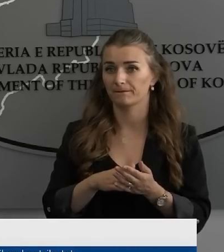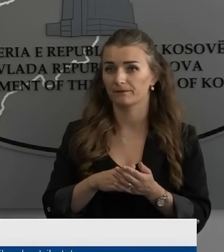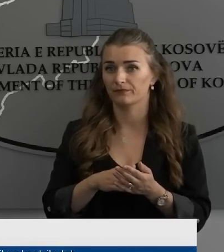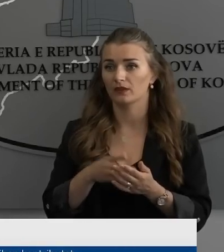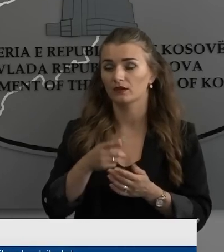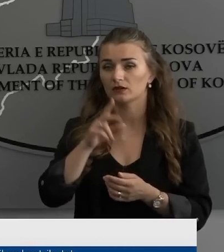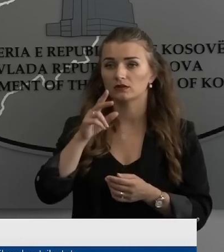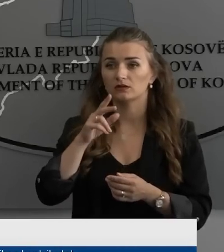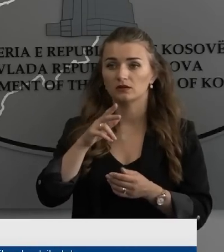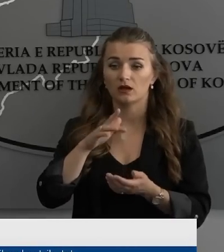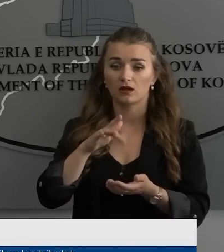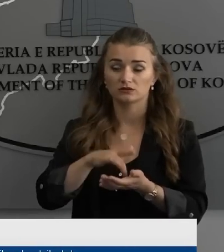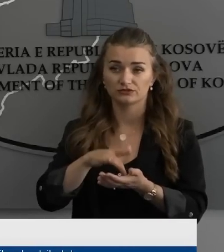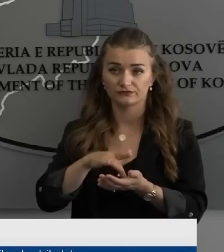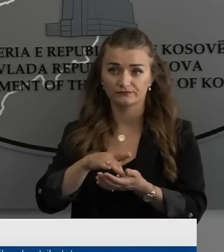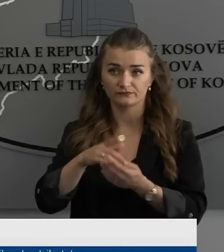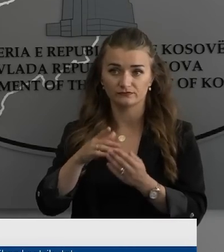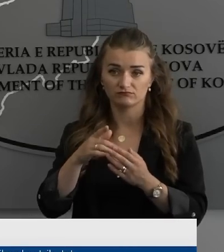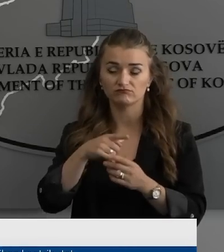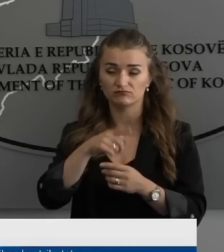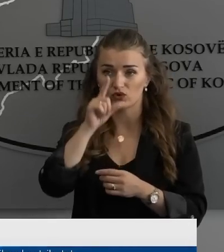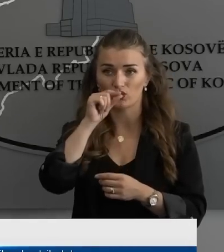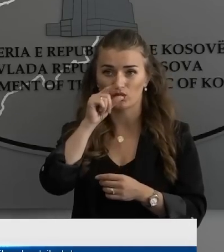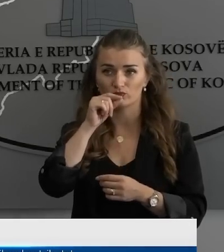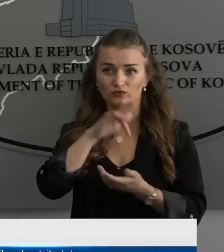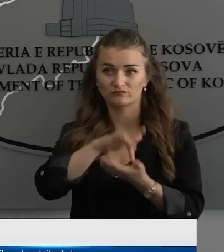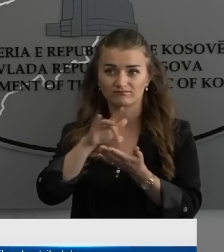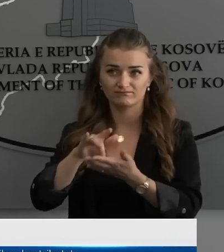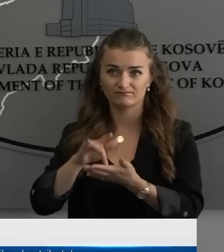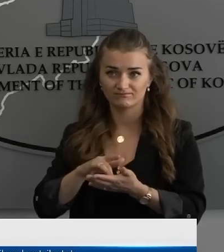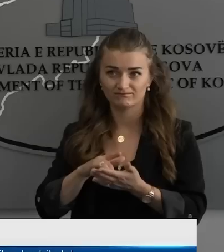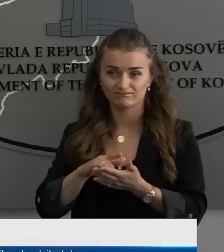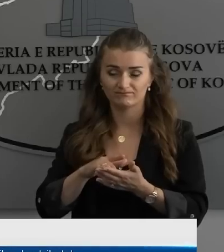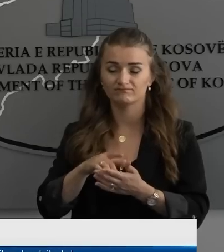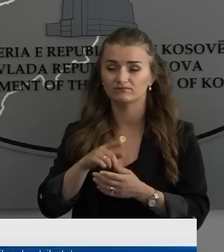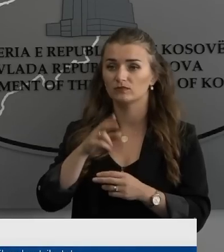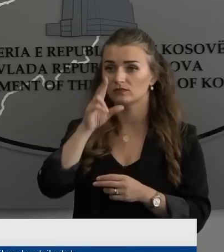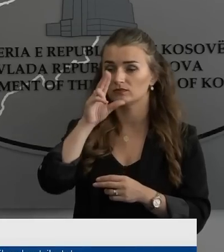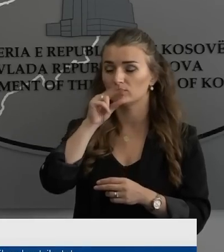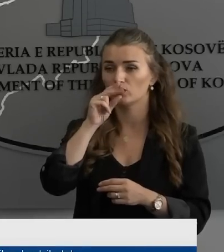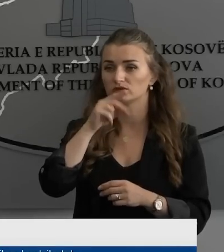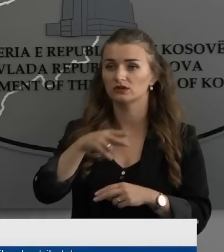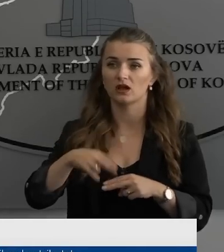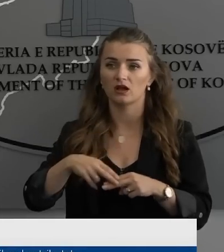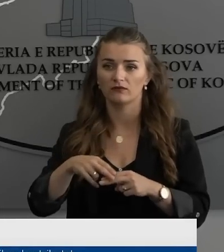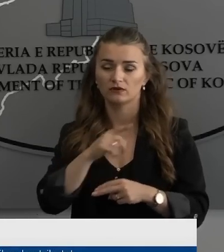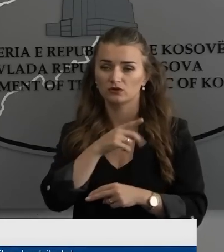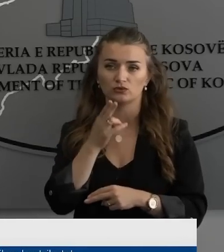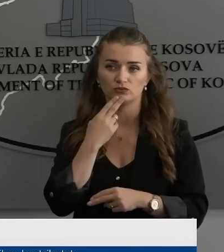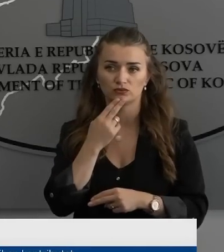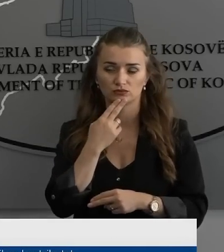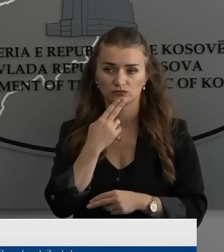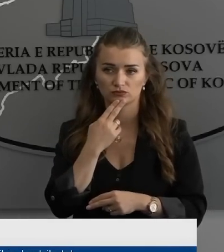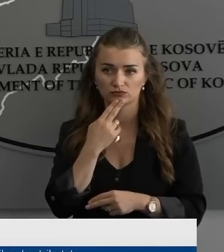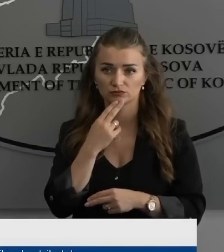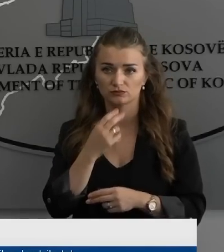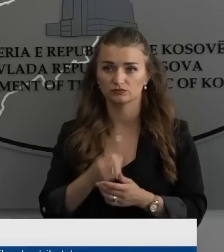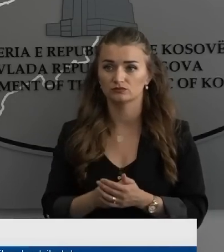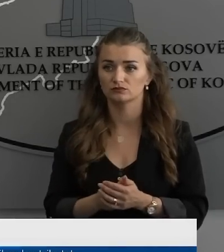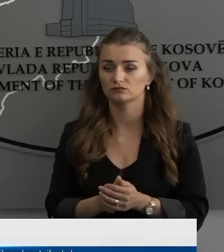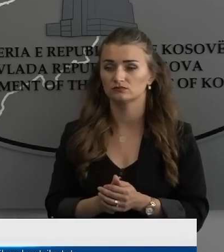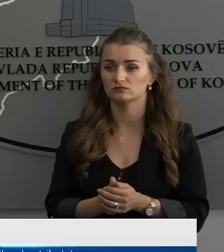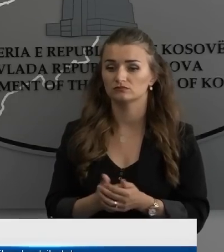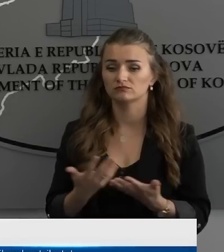afërsi të këtyre objekteve, pra kërkohet që policia të mos veproj aty, mirë po të tri pika